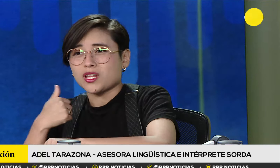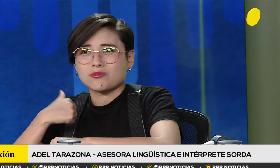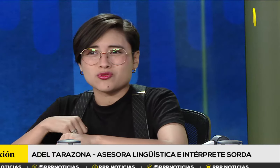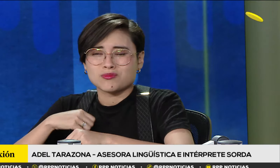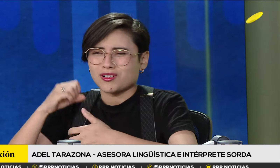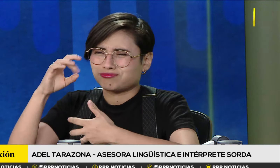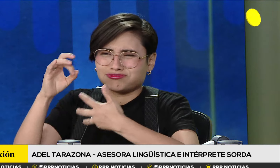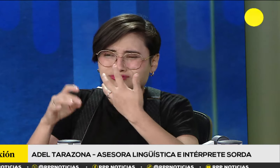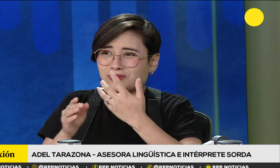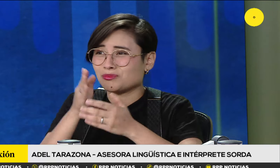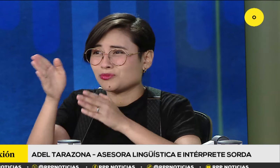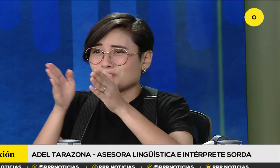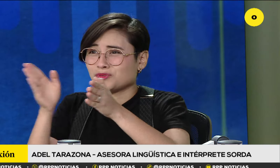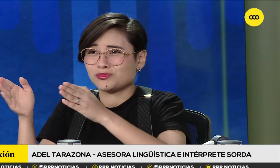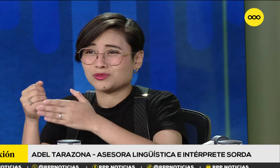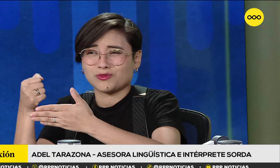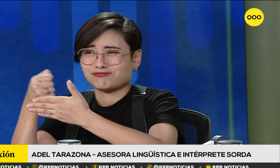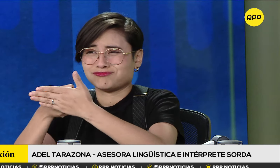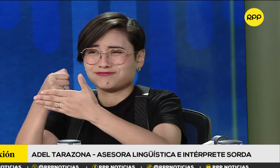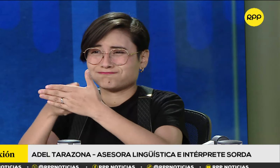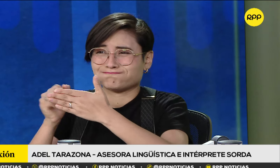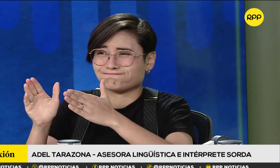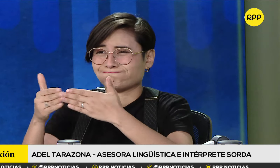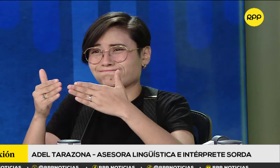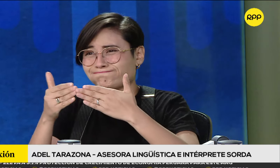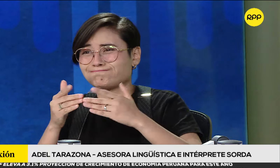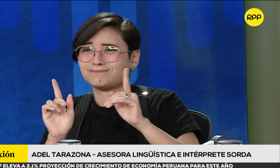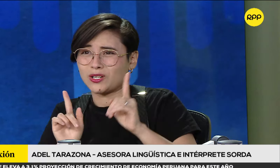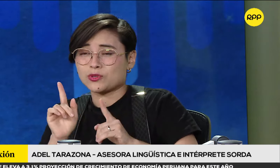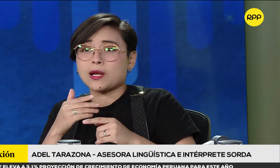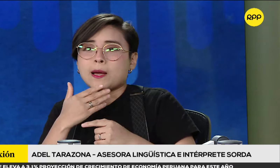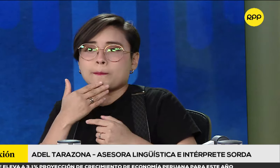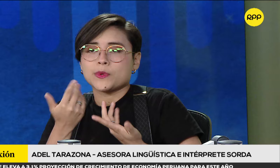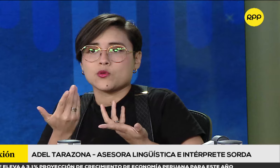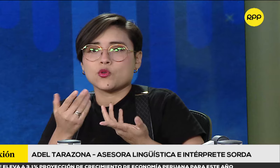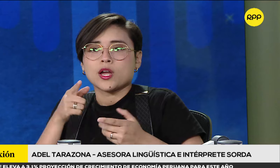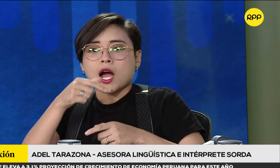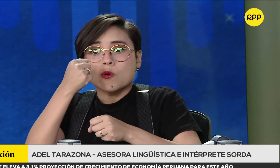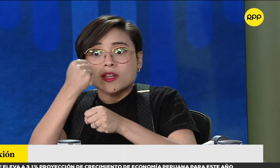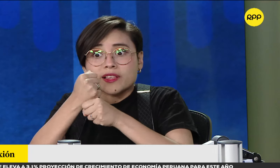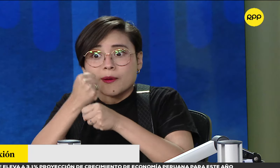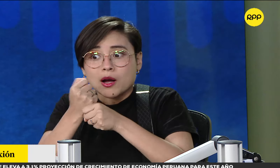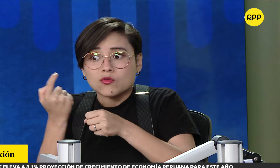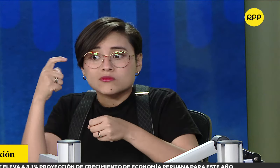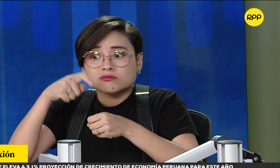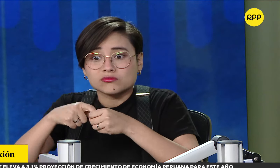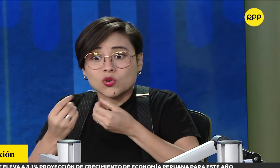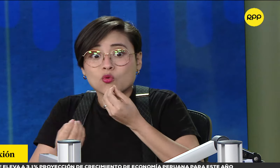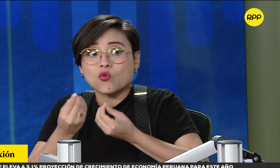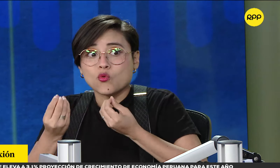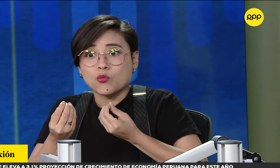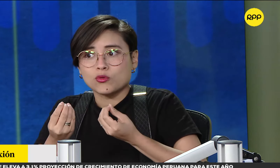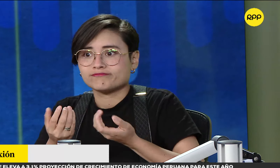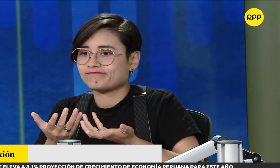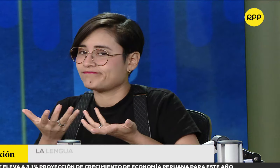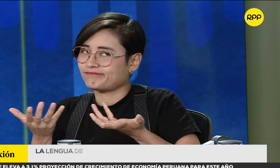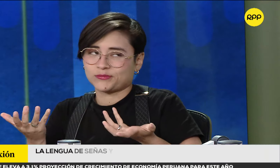nosotros no tenemos nuestra propia lengua. Que a veces no tenemos acceso, por ejemplo, al hospital, a la comisaría, a instituciones públicas. Inclusive con el trabajo